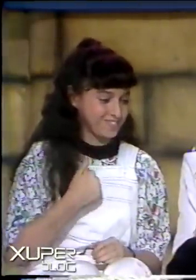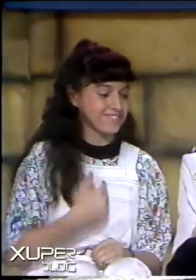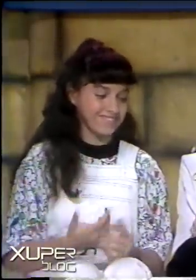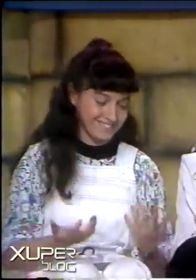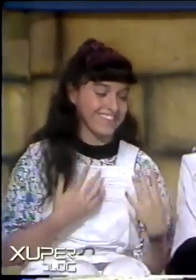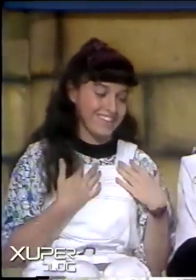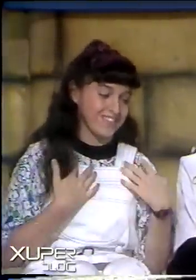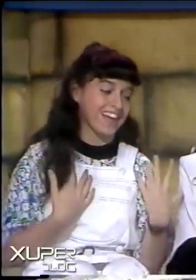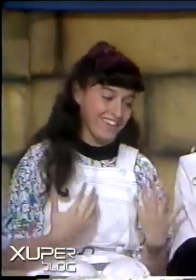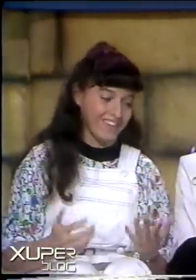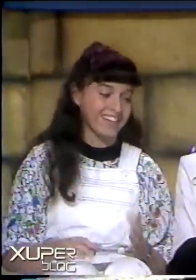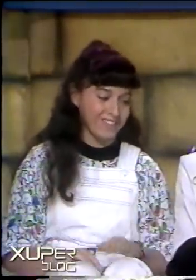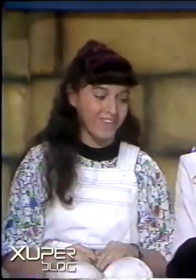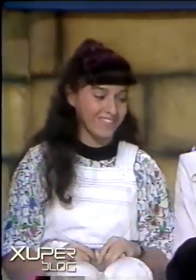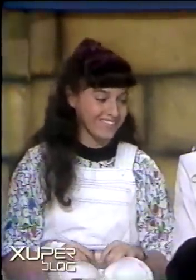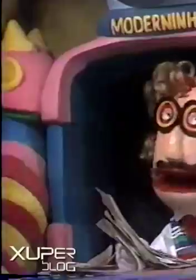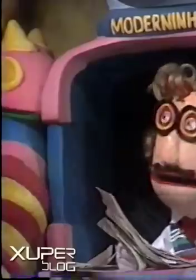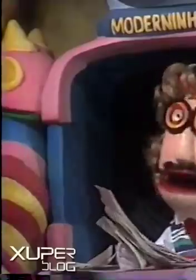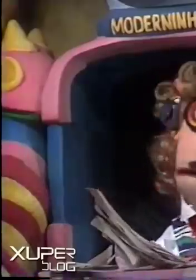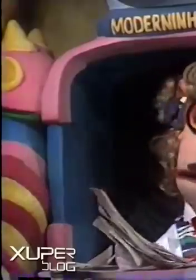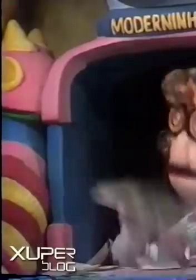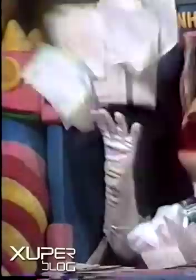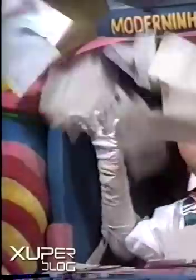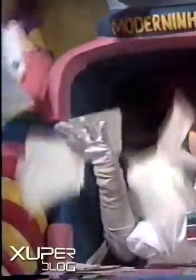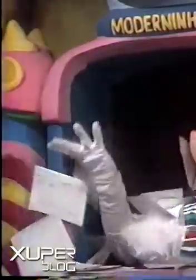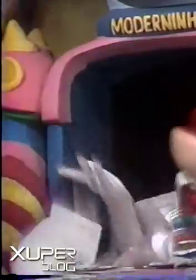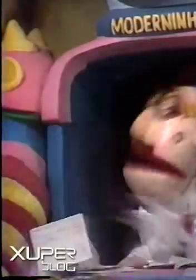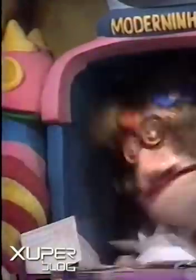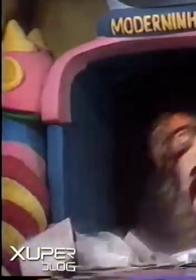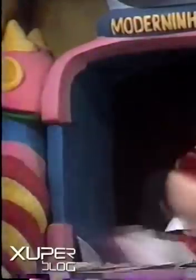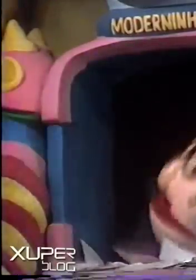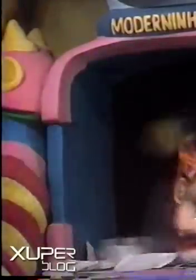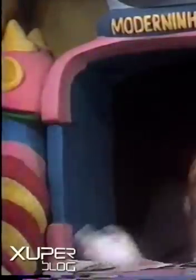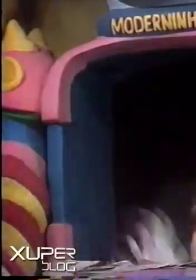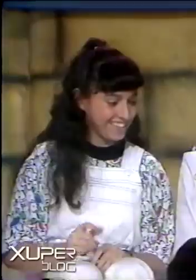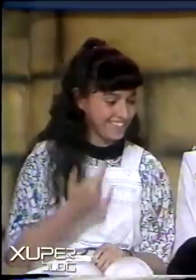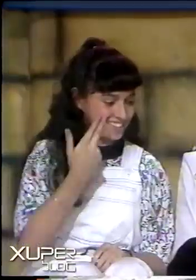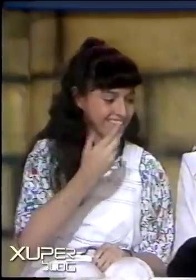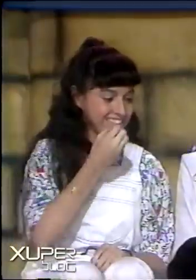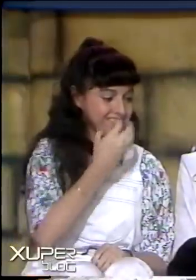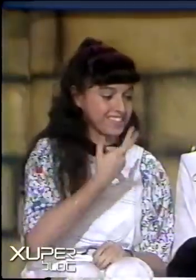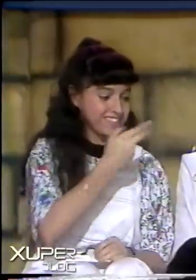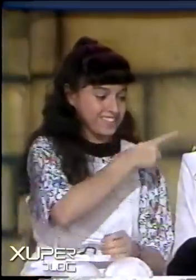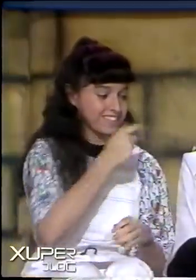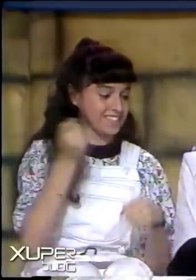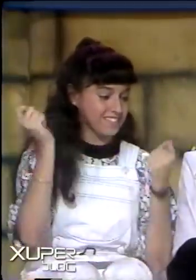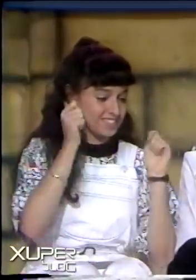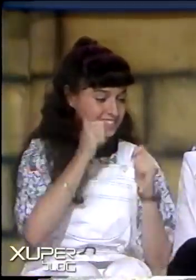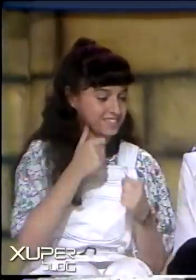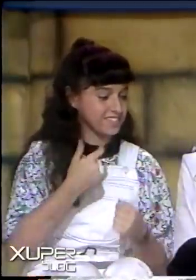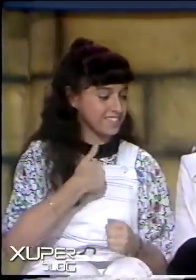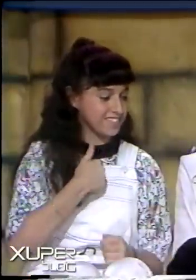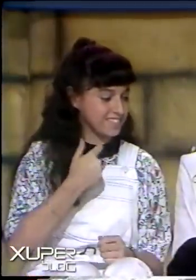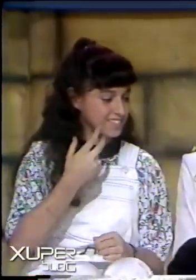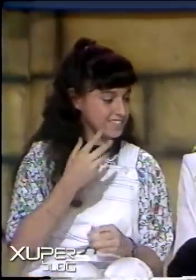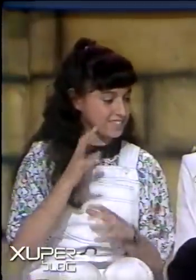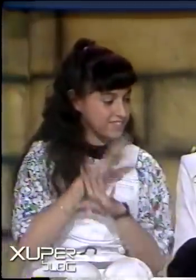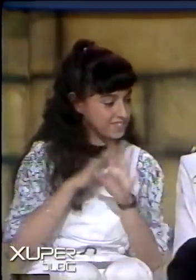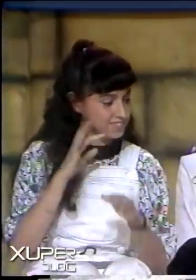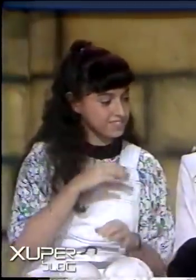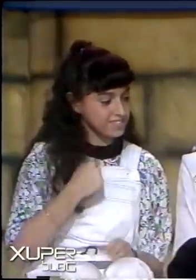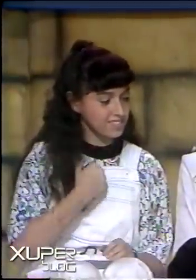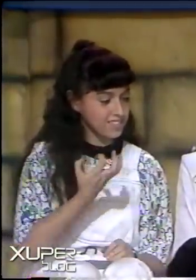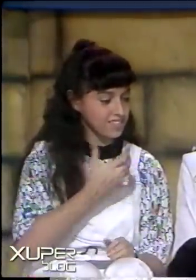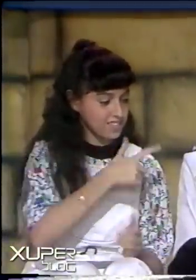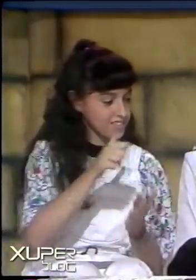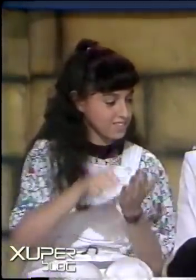Vocês, a Mary Lou. Mary Lou! E o Moderninho. Aê! E claro, de você, dos Paquitos e Paquitos. Eu queria